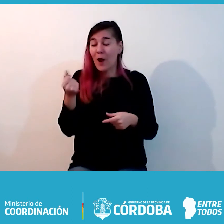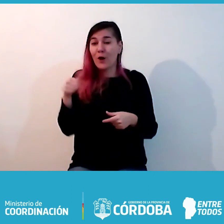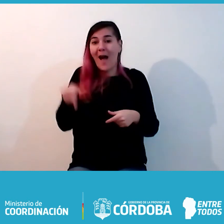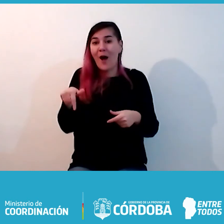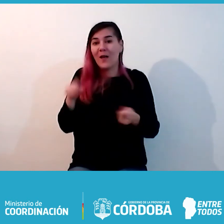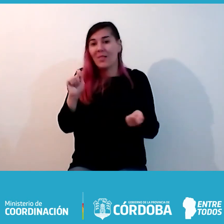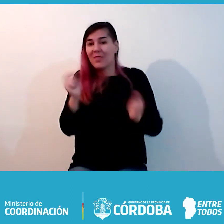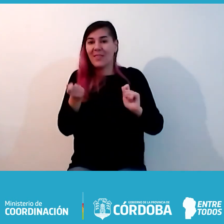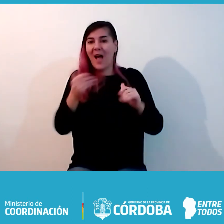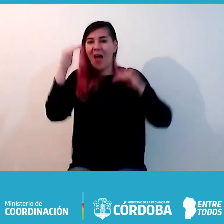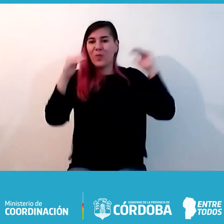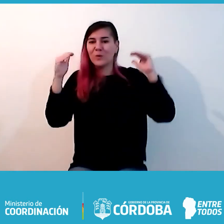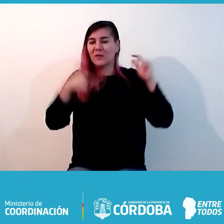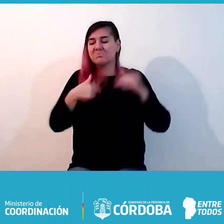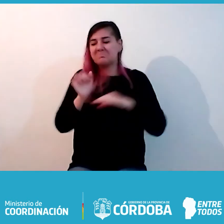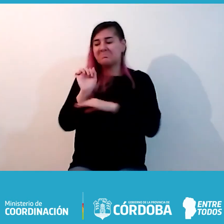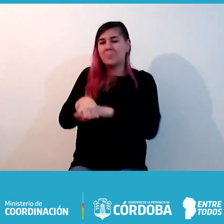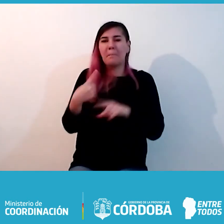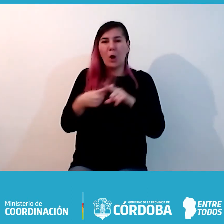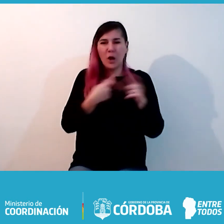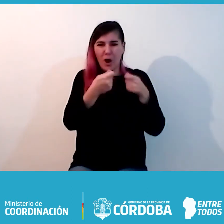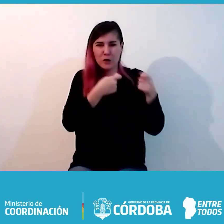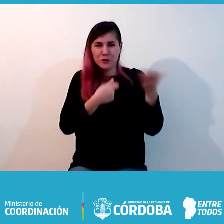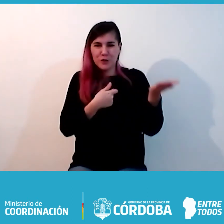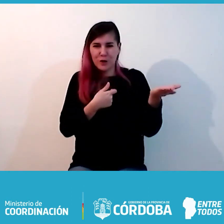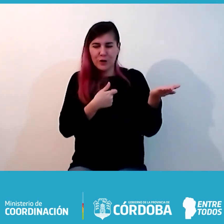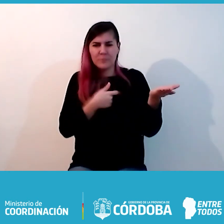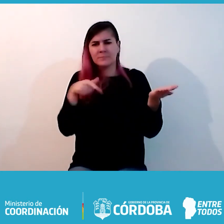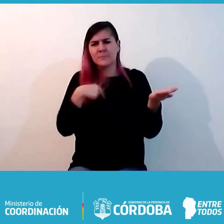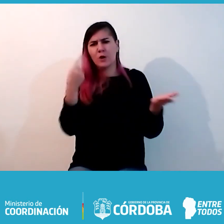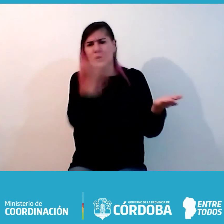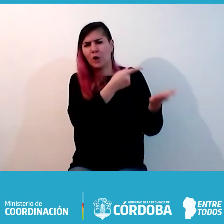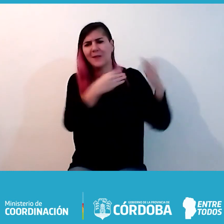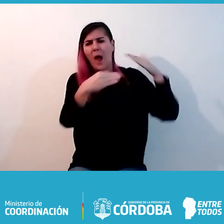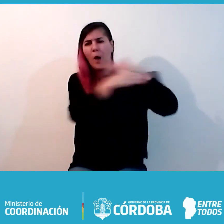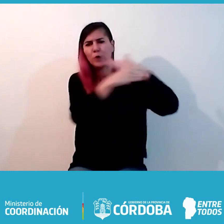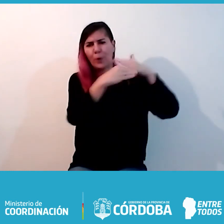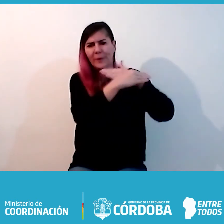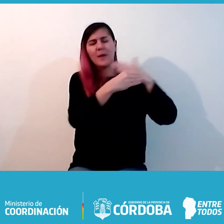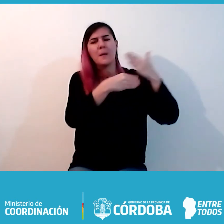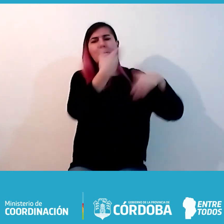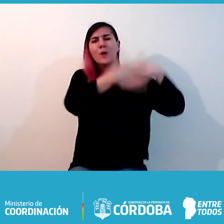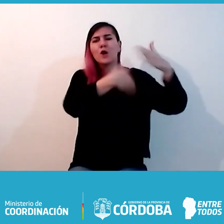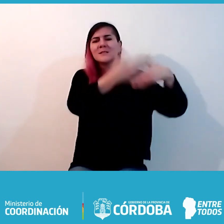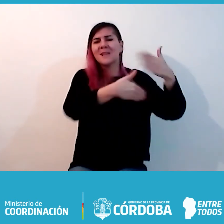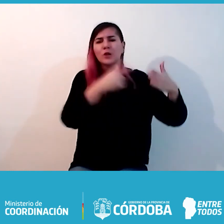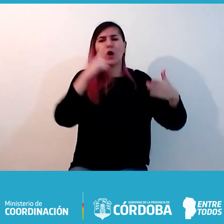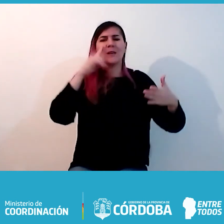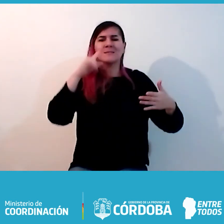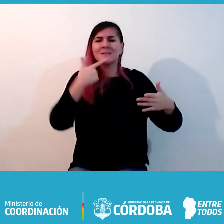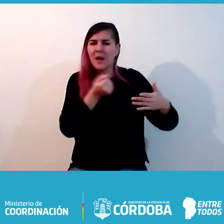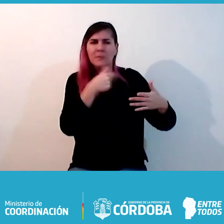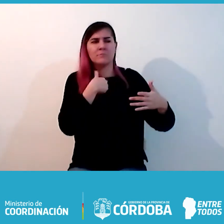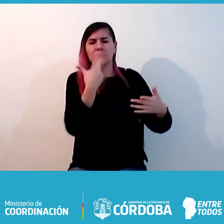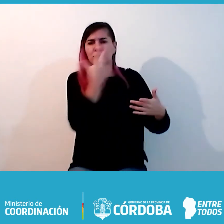lo desestiman por un negocio utilitario. Se declara en contra de la autovía, del proyecto bioceánico y de IRSA,